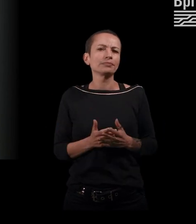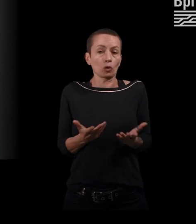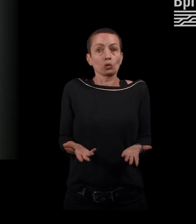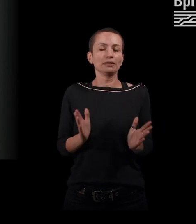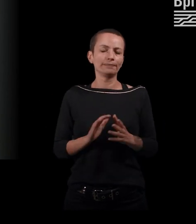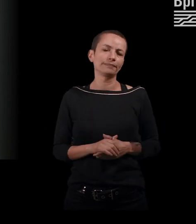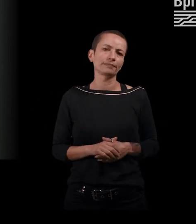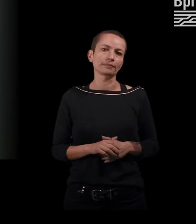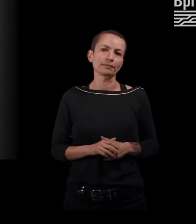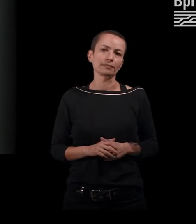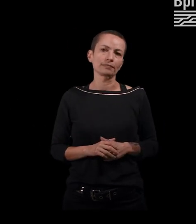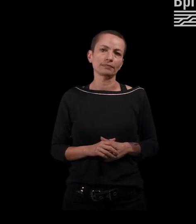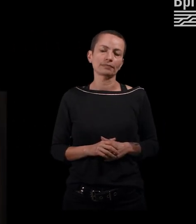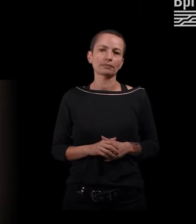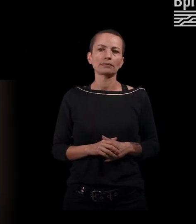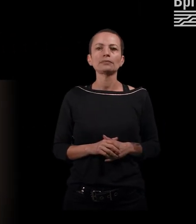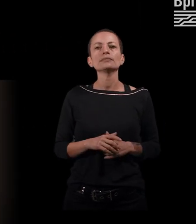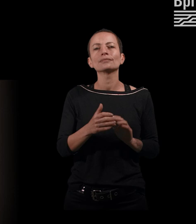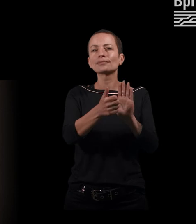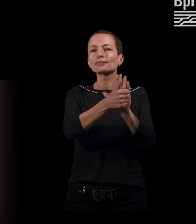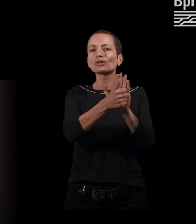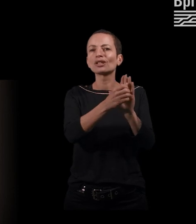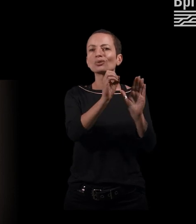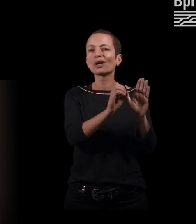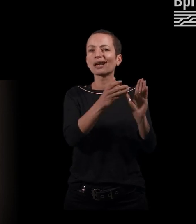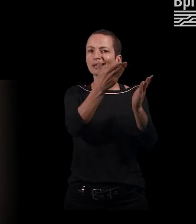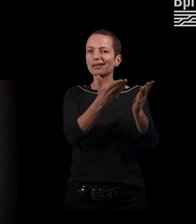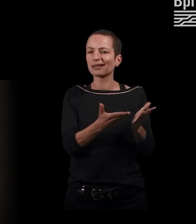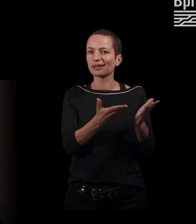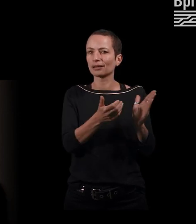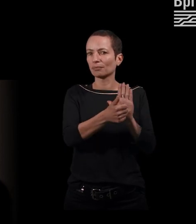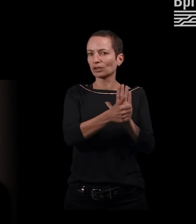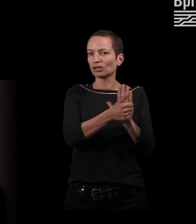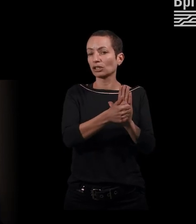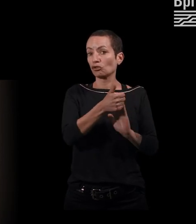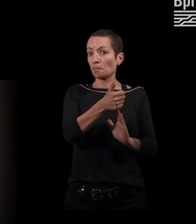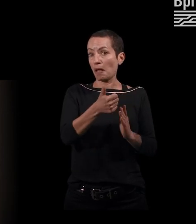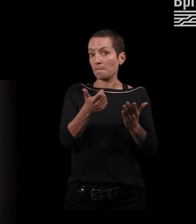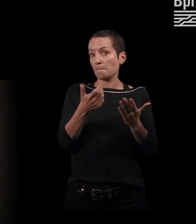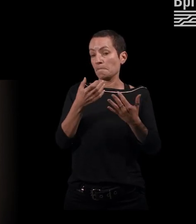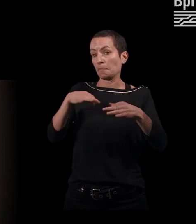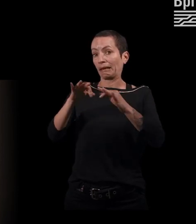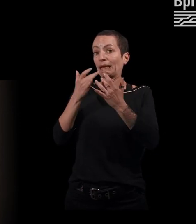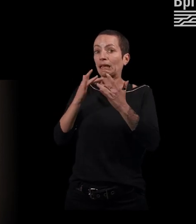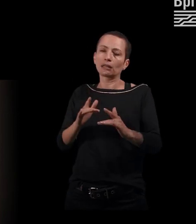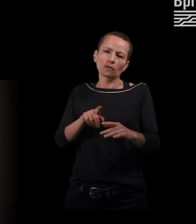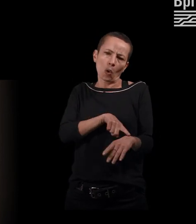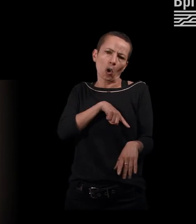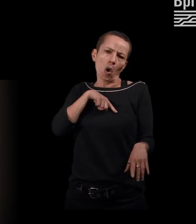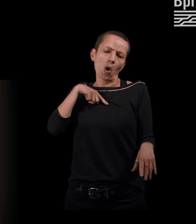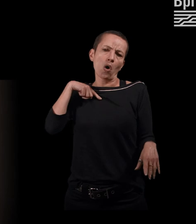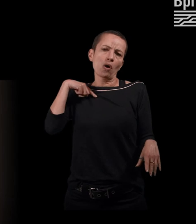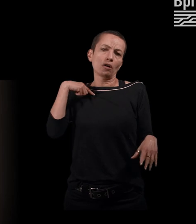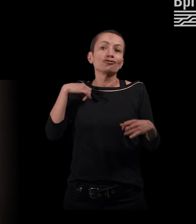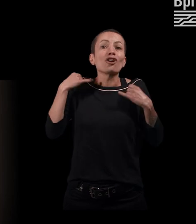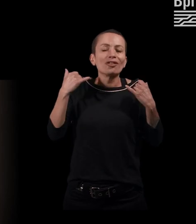aujourd'hui. Votre personnage, Ougarit, est en exil depuis très longtemps, depuis très